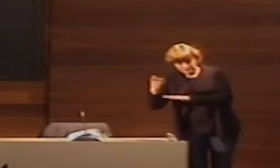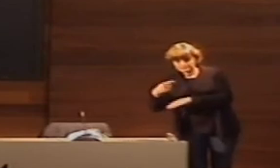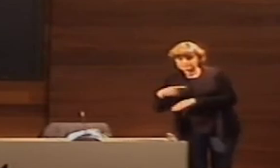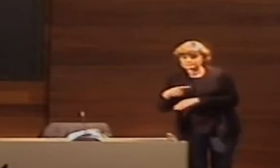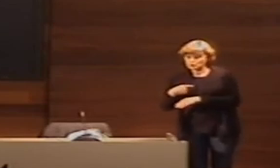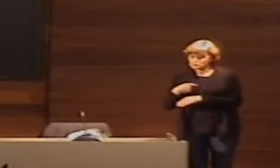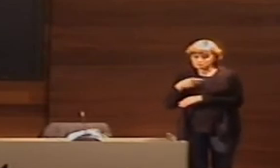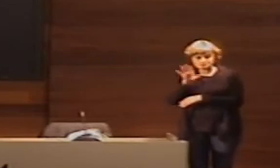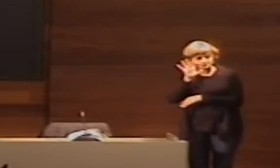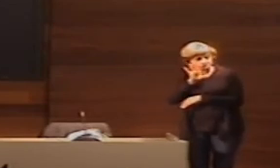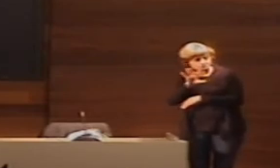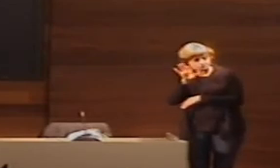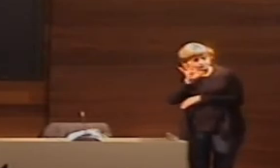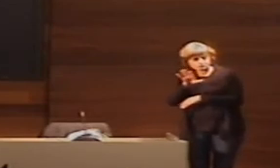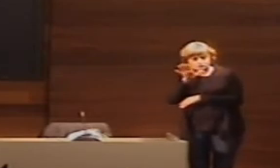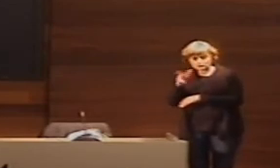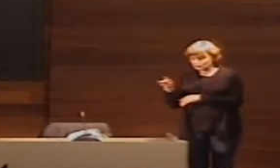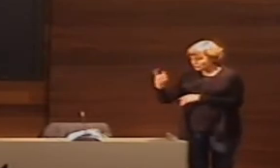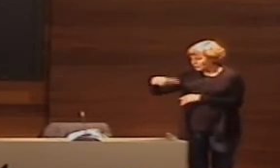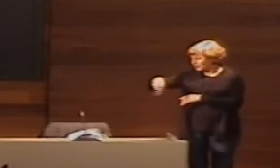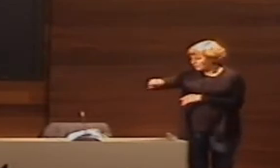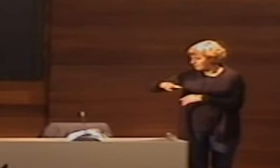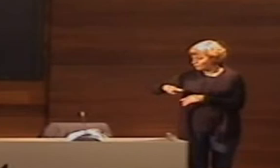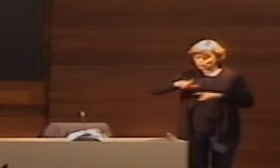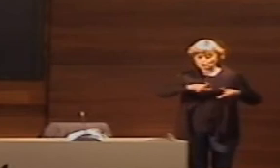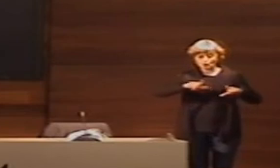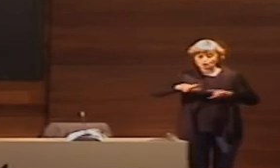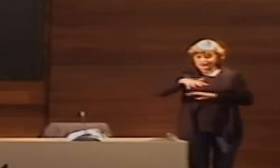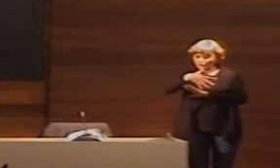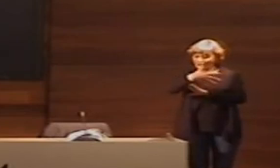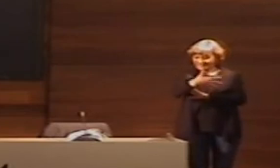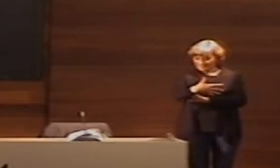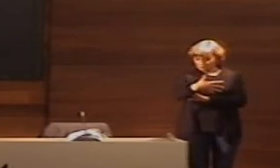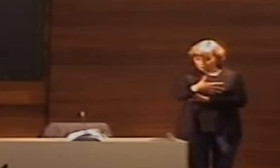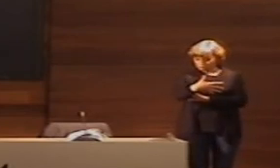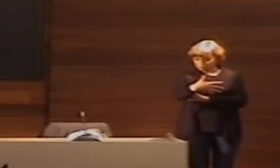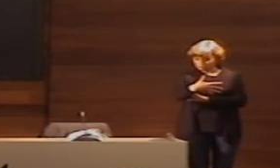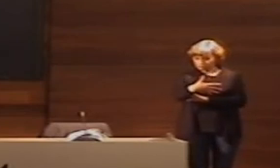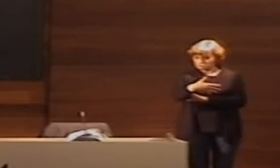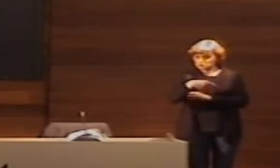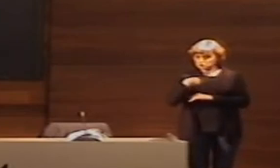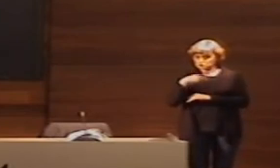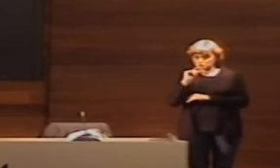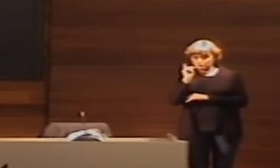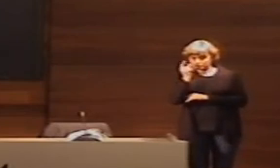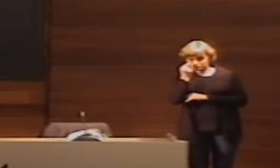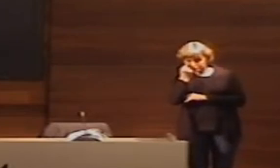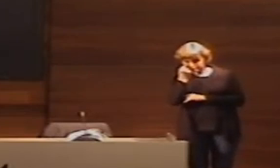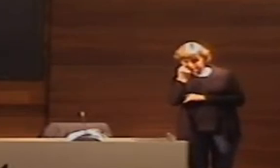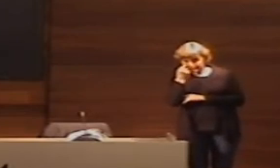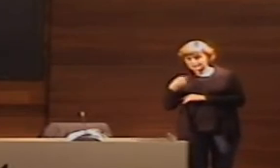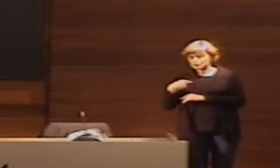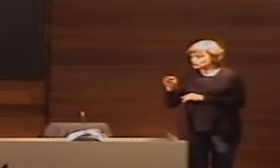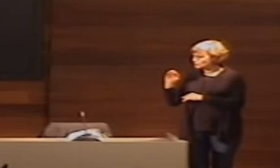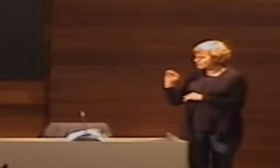que tenéis el quinto contenedor, ¿no? Andaba por la Diagonal, por Gran Vía y veía un montón de contenedores. El tema es el control de